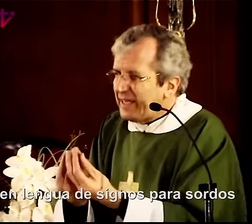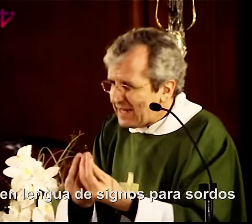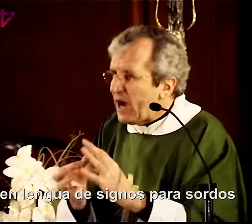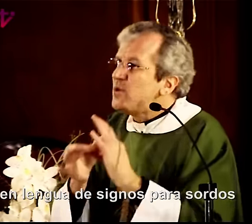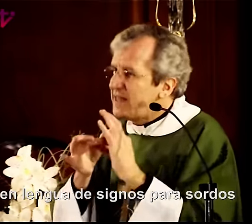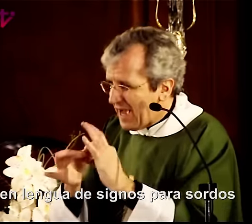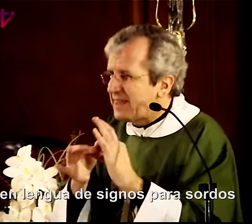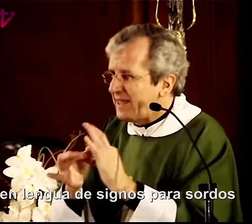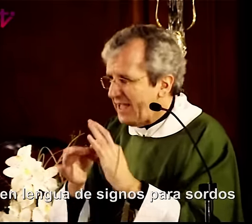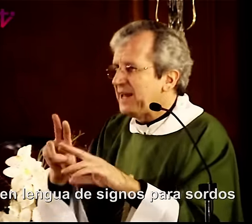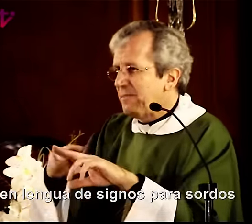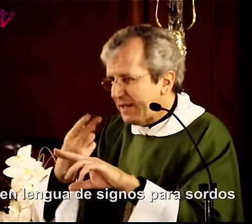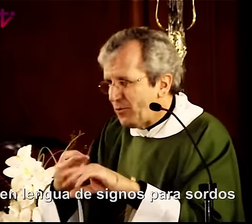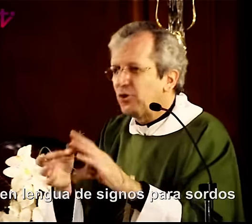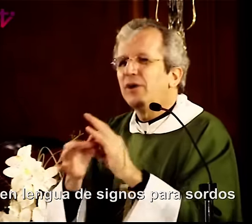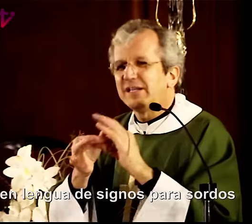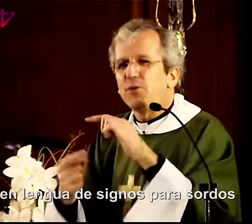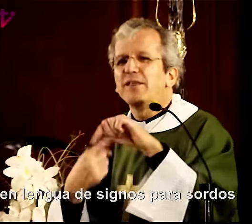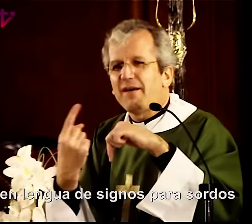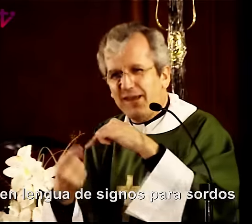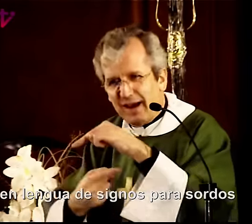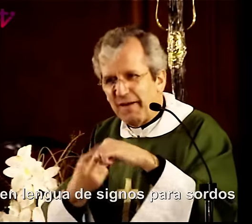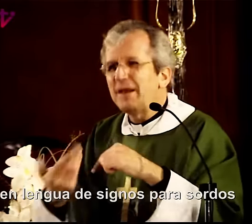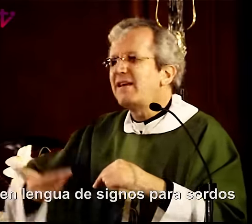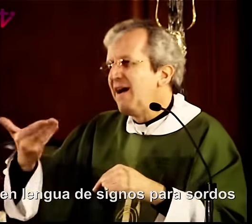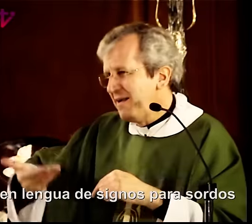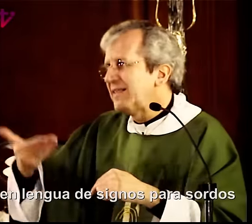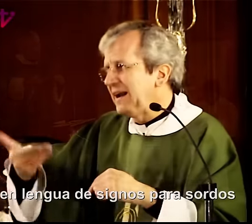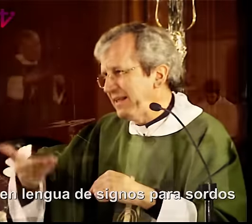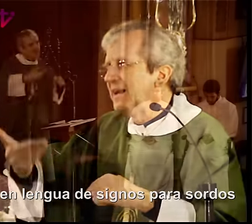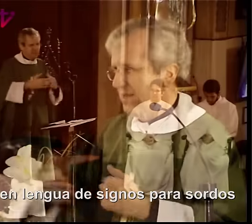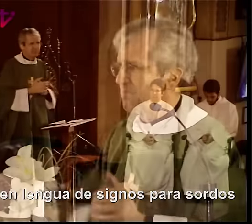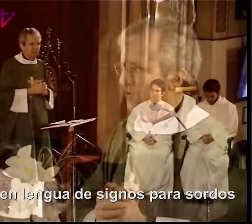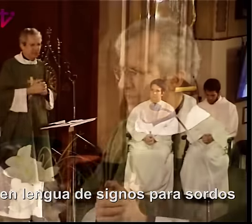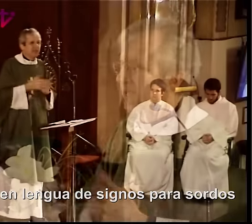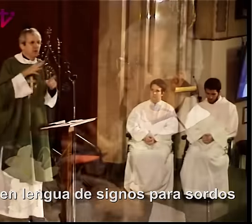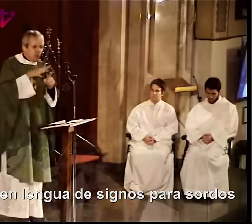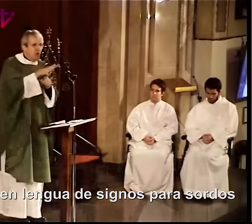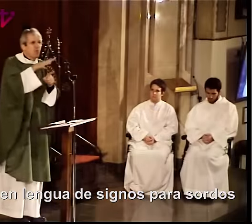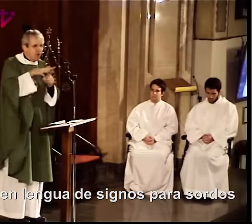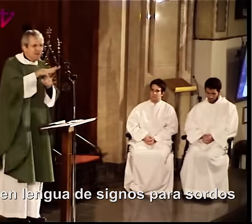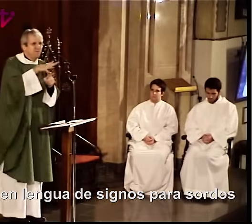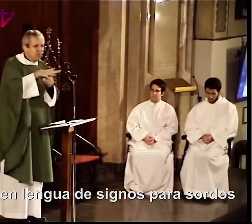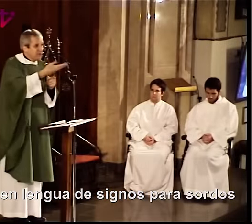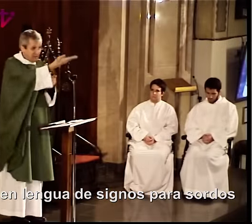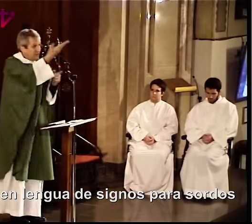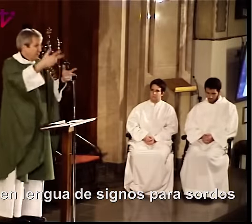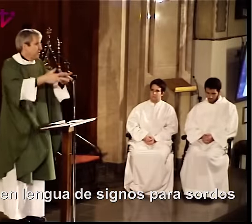esa unidad en el matrimonio, esa unidad en la familia tan y tan importante. Cómo influye, y lo vemos